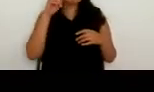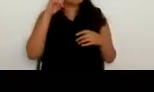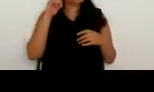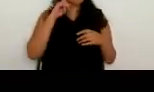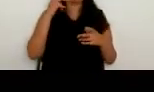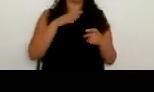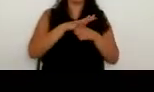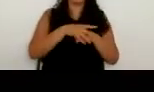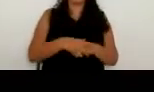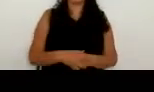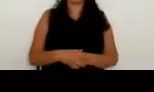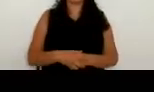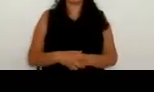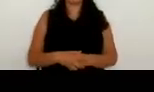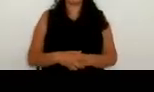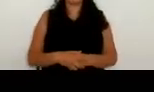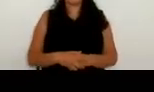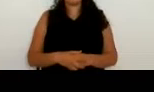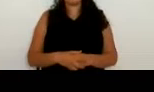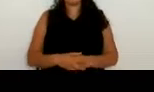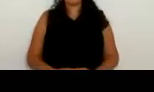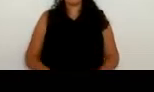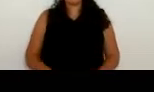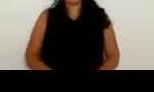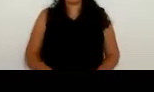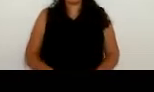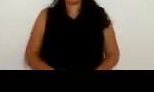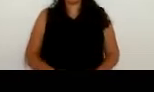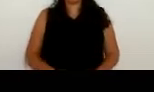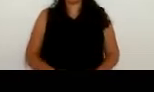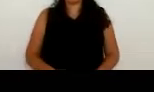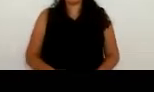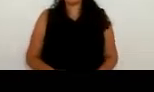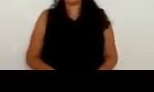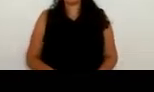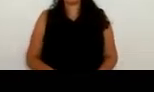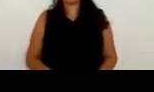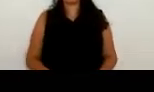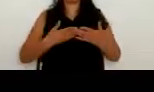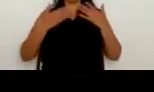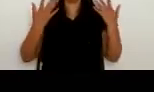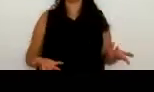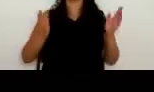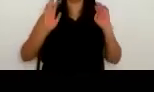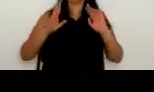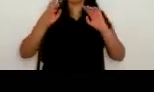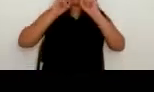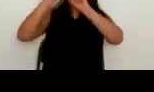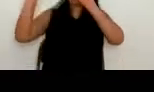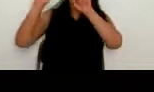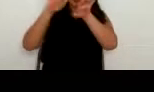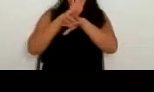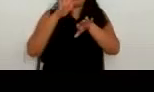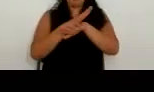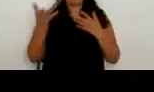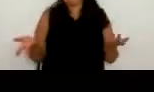y bueno ahora seguramente están cambiando estas clasificaciones del sexo porque bueno pues ahora